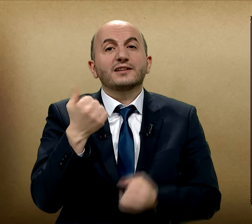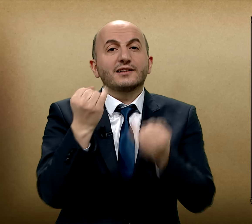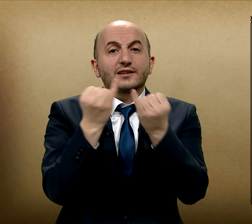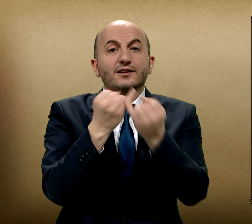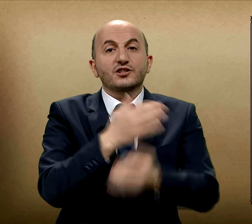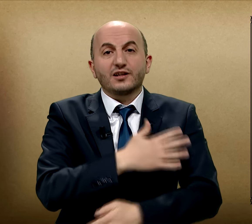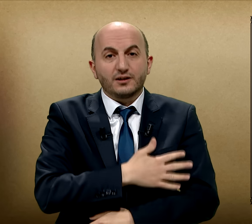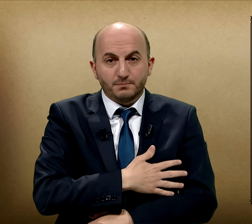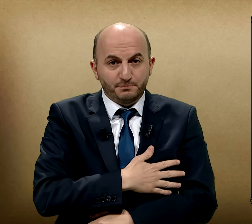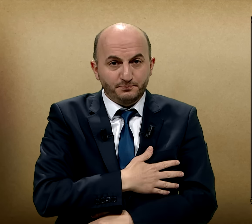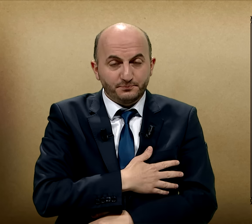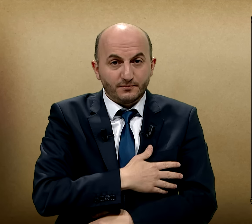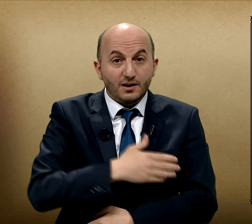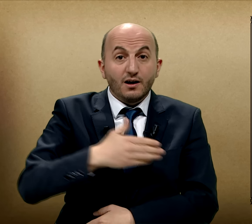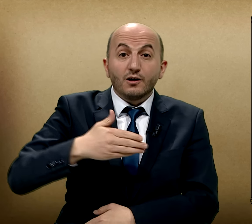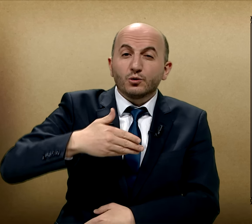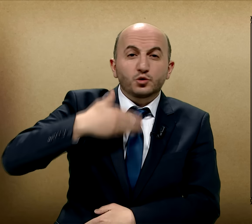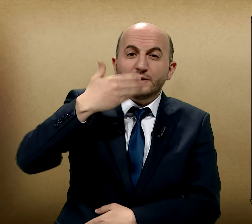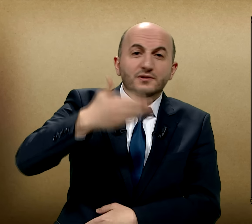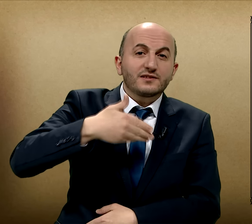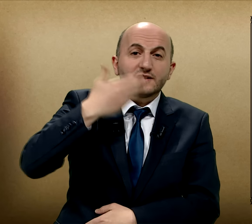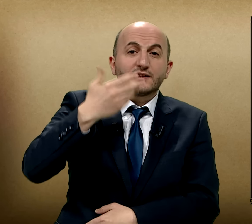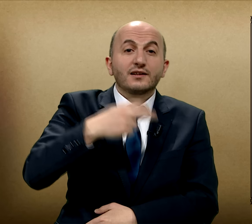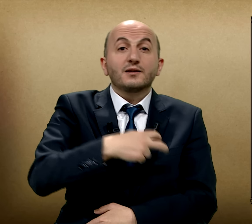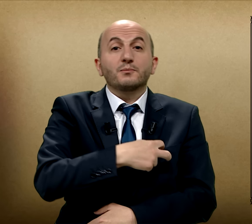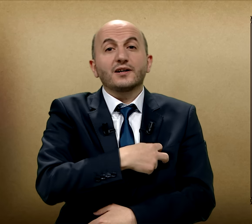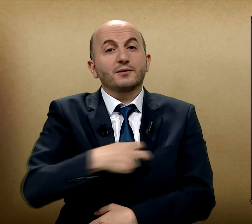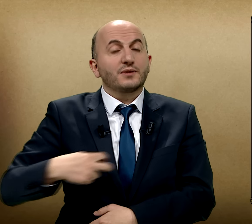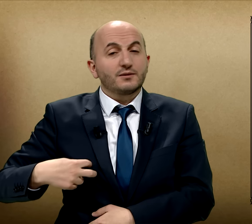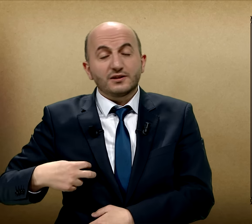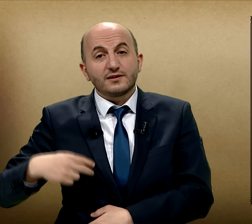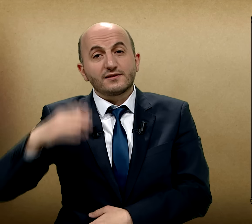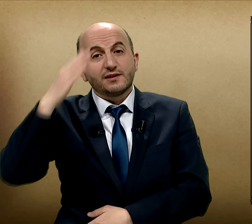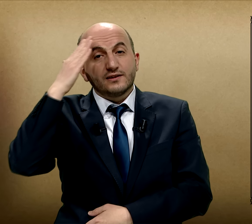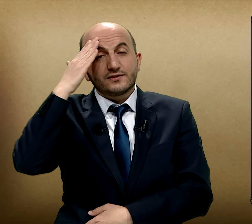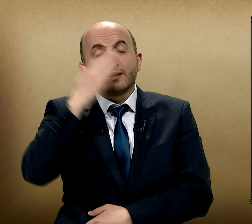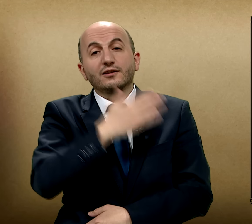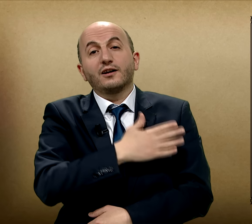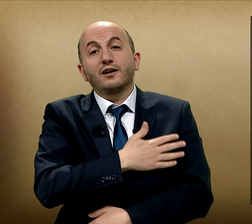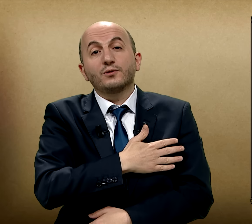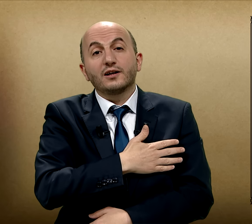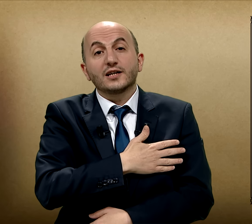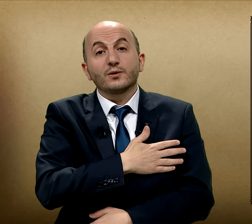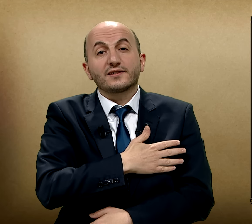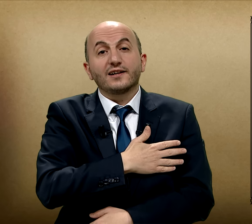Kıymetli kardeşlerim, hutbemizi Peygamberimiz sallallahu aleyhi ve